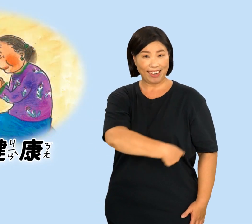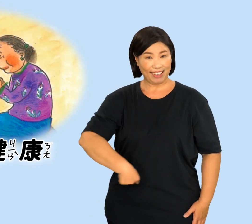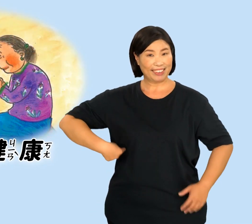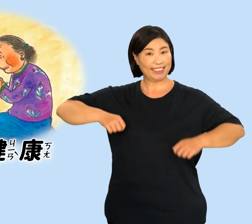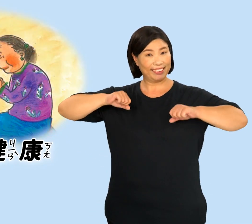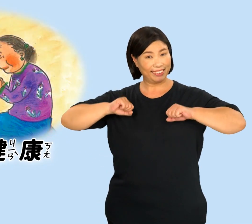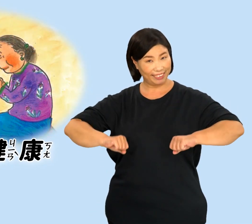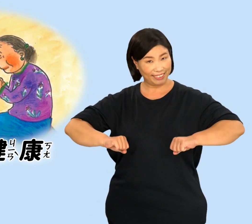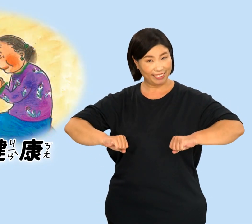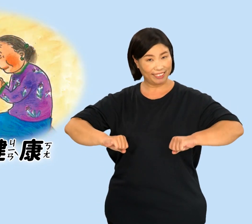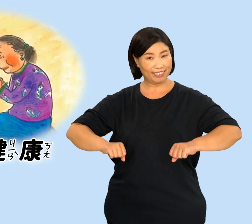身体健康，